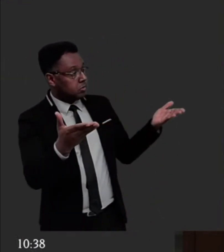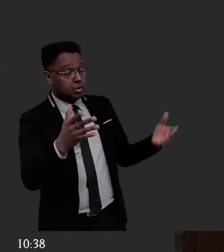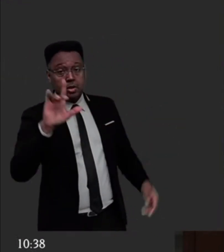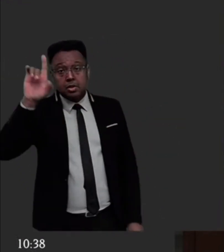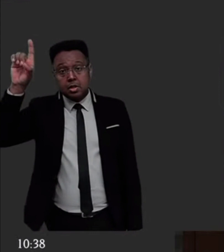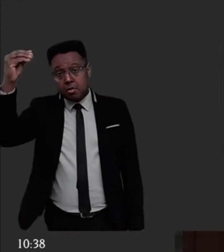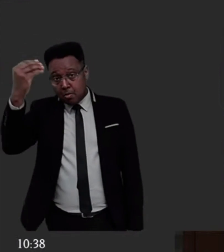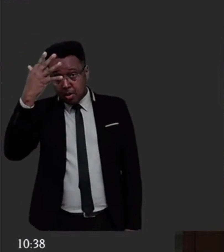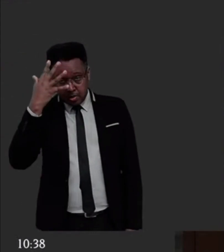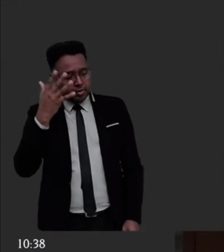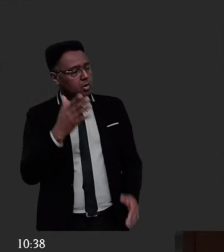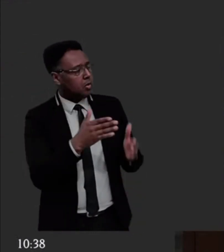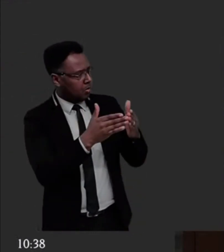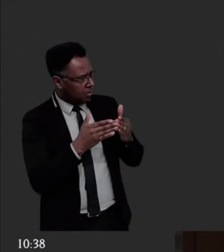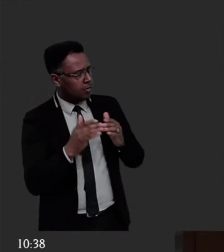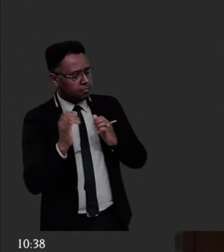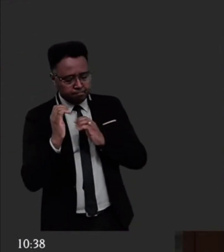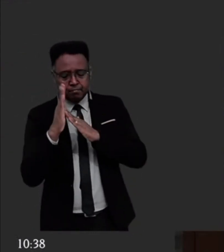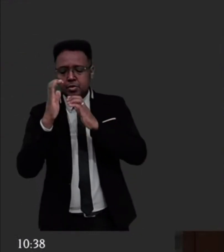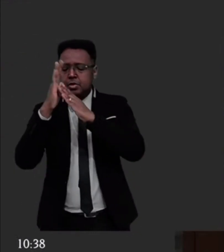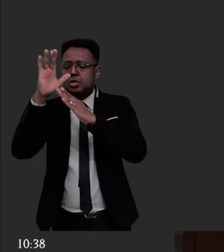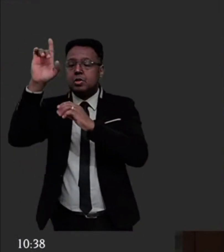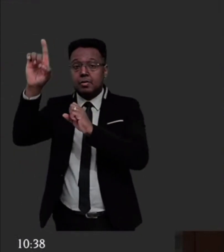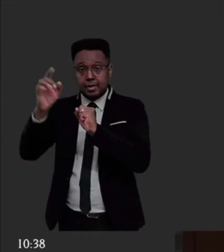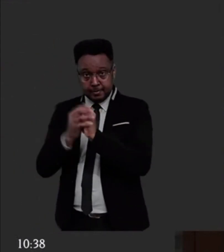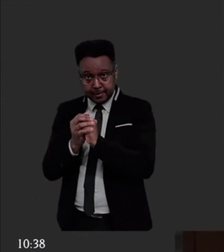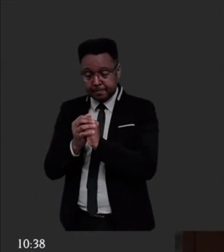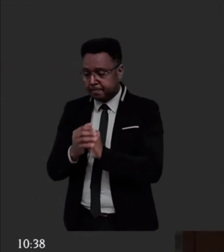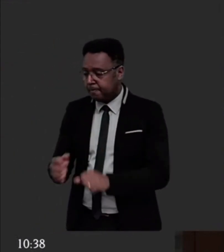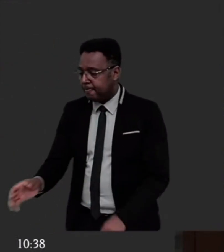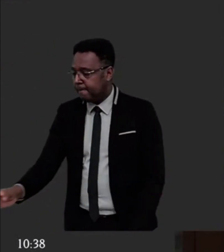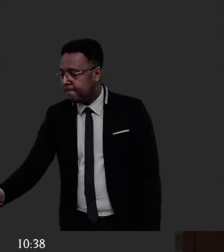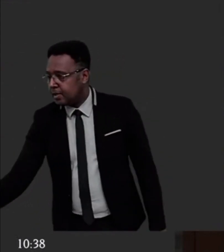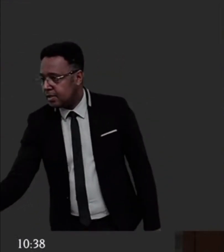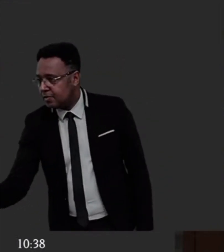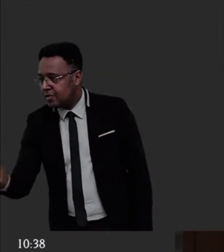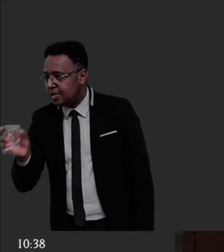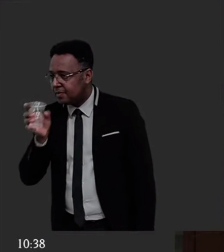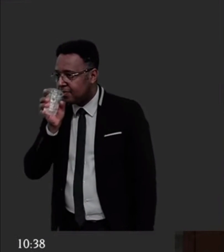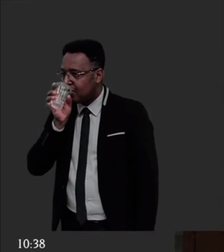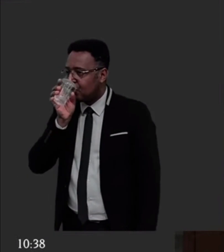palavra, venha servir ao Senhor. Deus seja louvado. Amém.